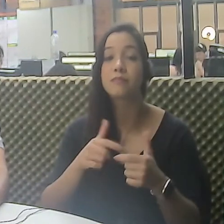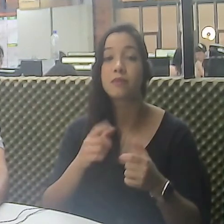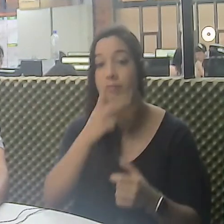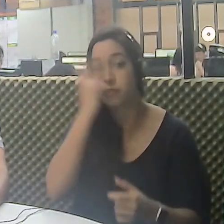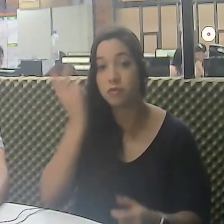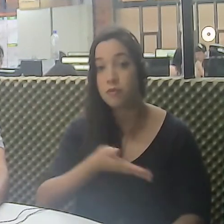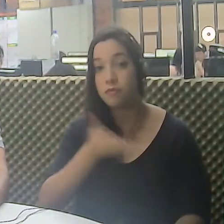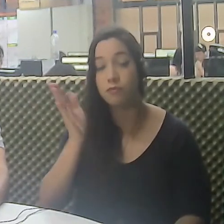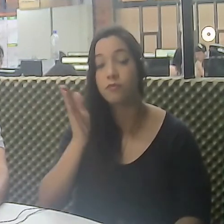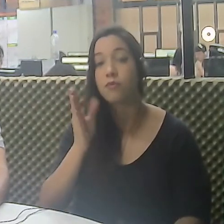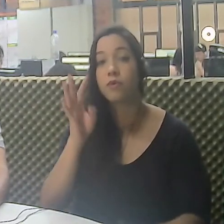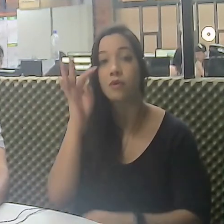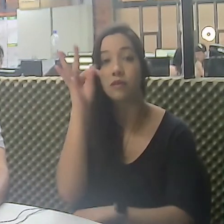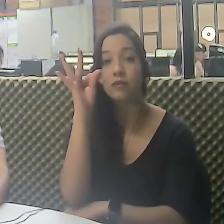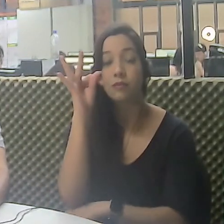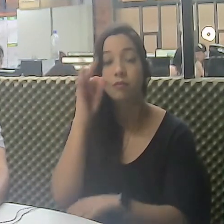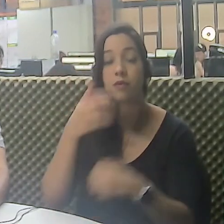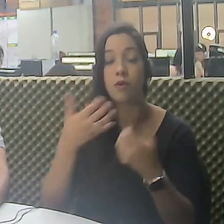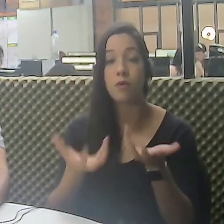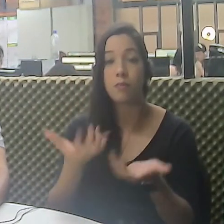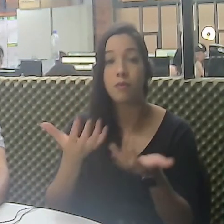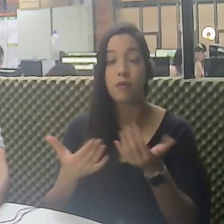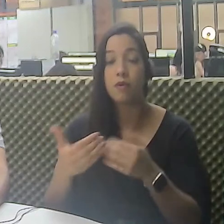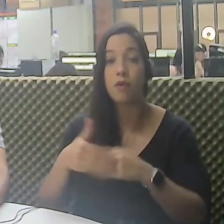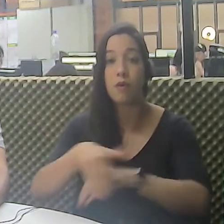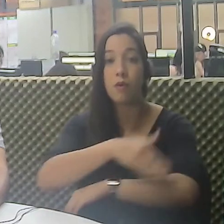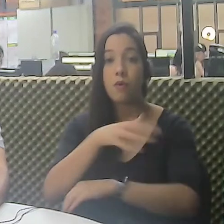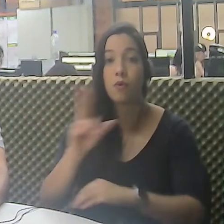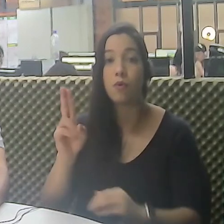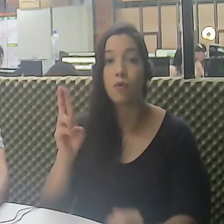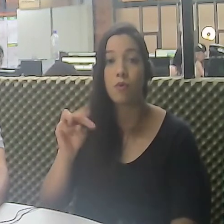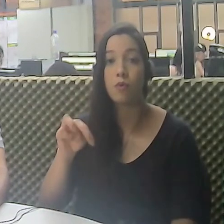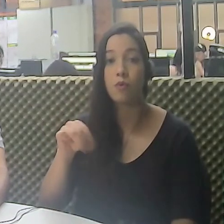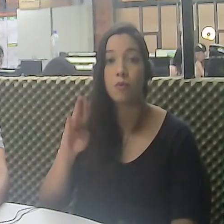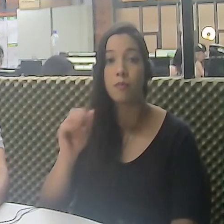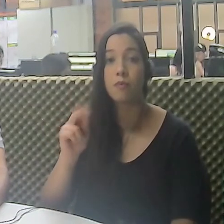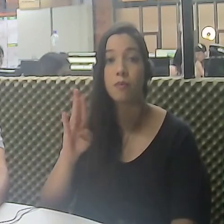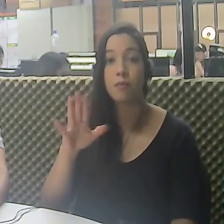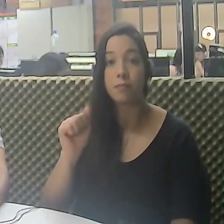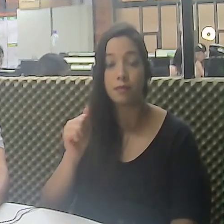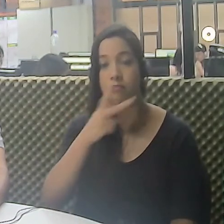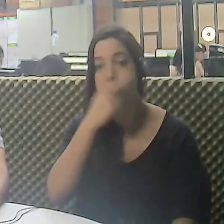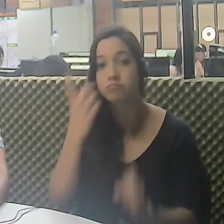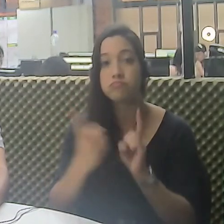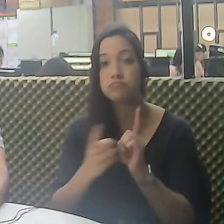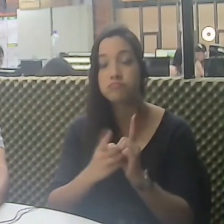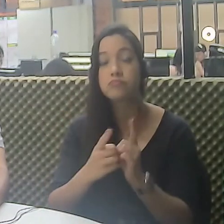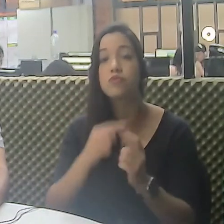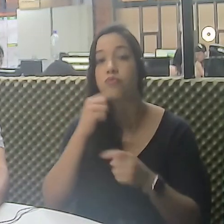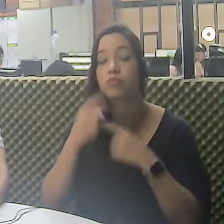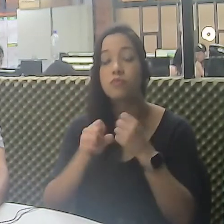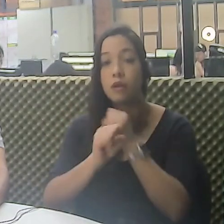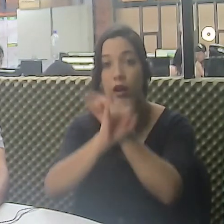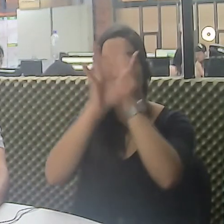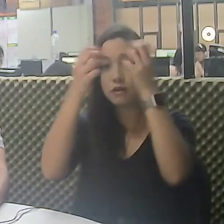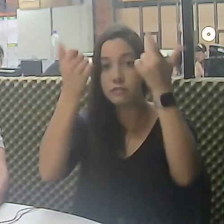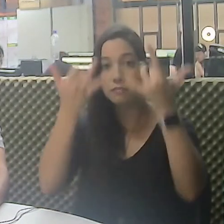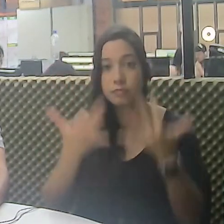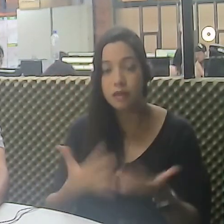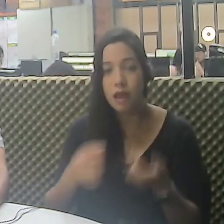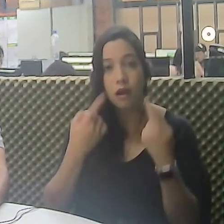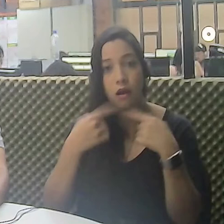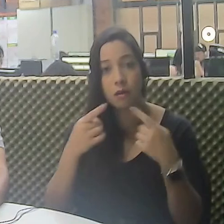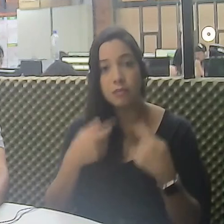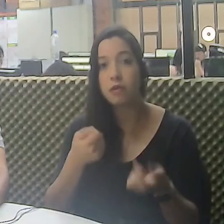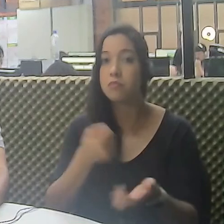pelas entradas do Terminal Planalto, na Avenida Embaúba. Os consumidores podem sanar dúvidas, abrir reclamações